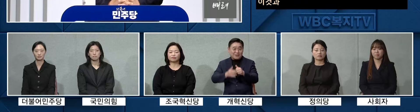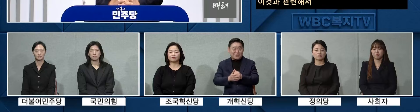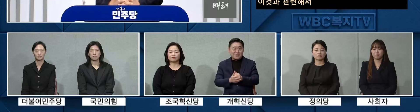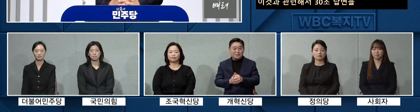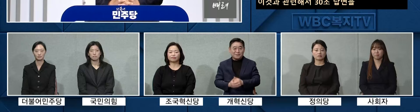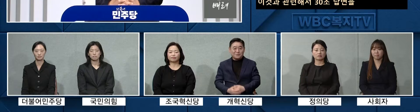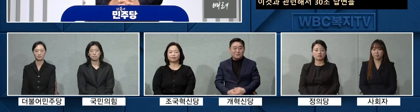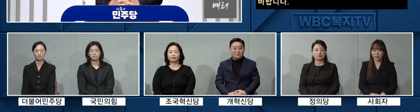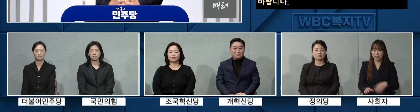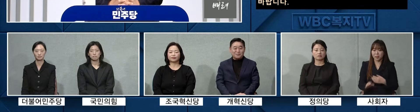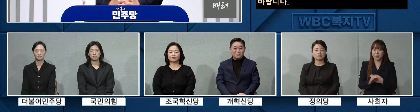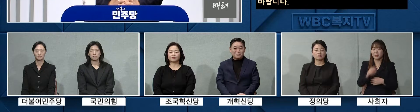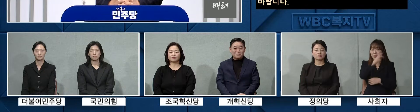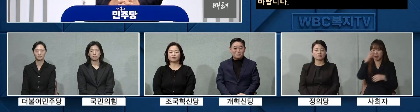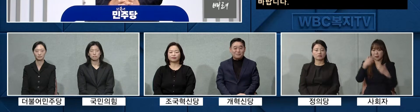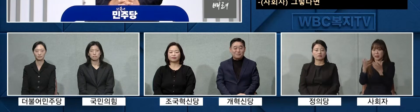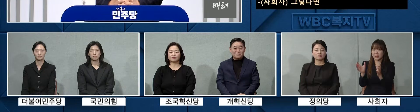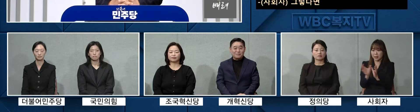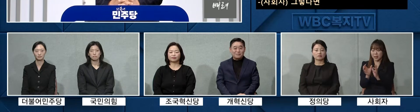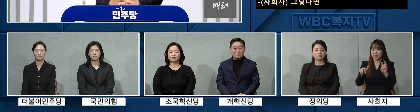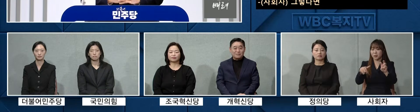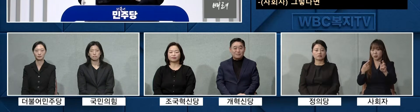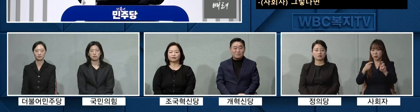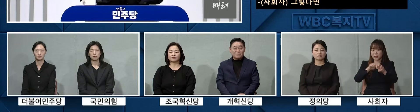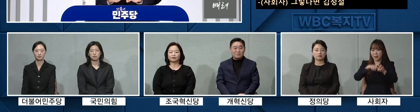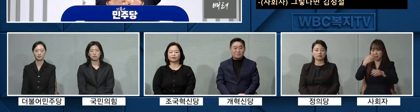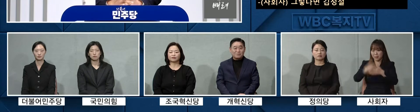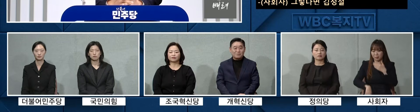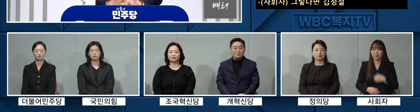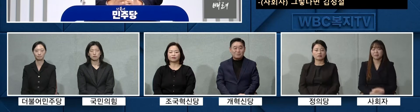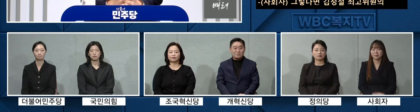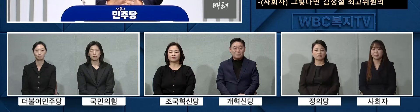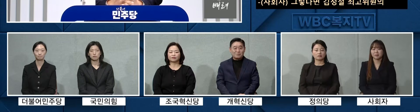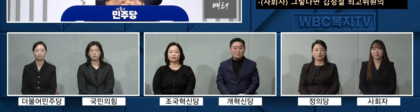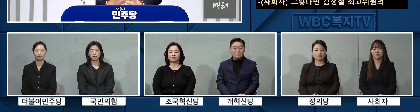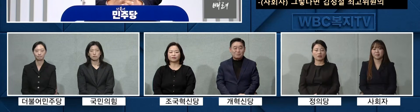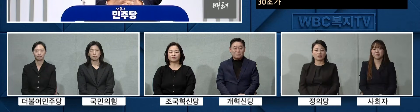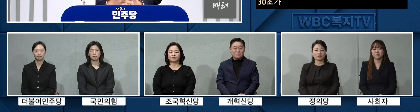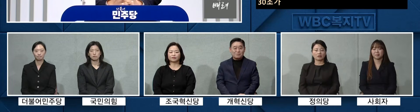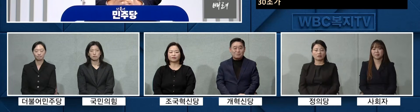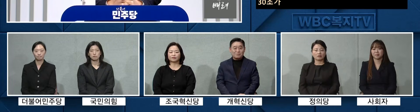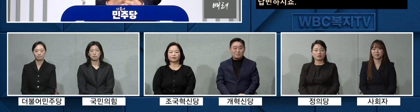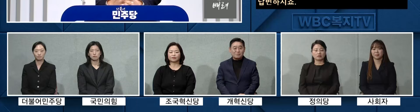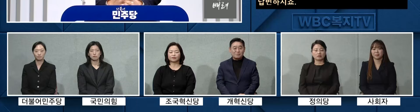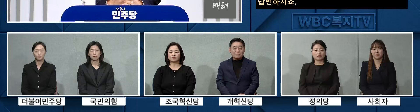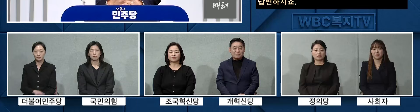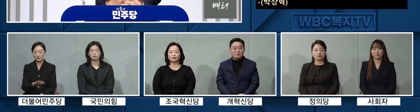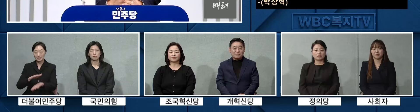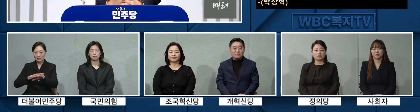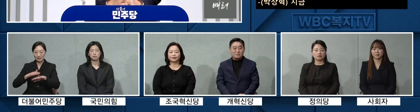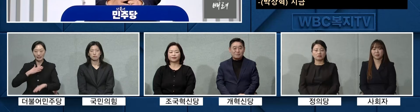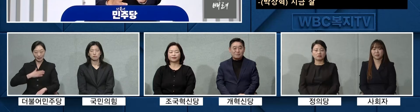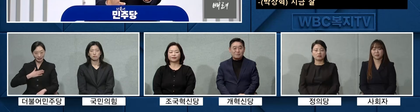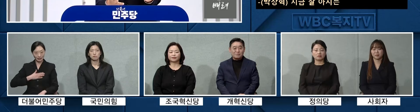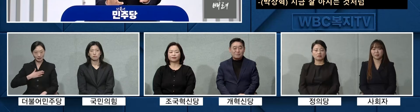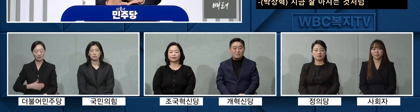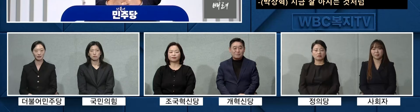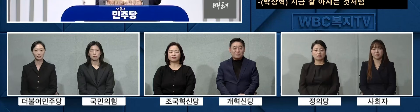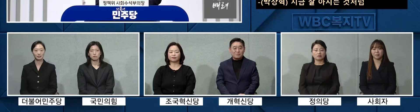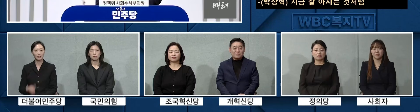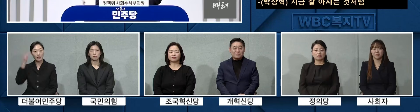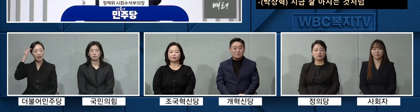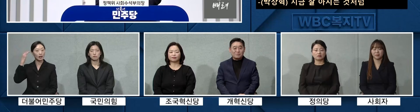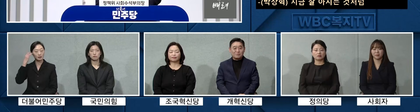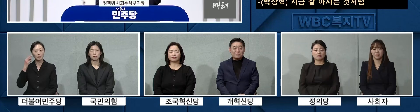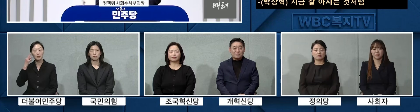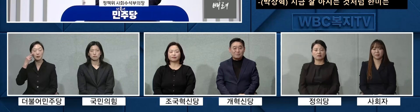김정철 최고위원의 30초가 차감됩니다. 답변하시죠. 예, 지금 잘 아시는 것처럼